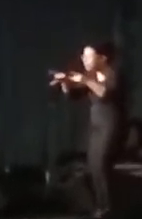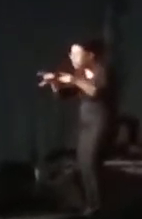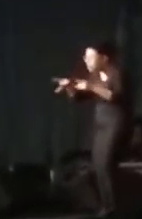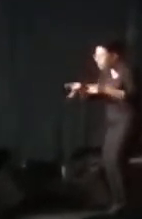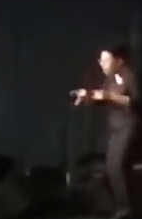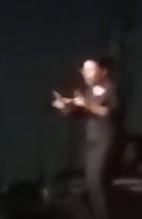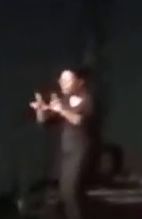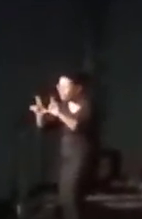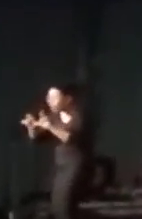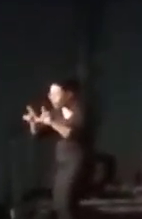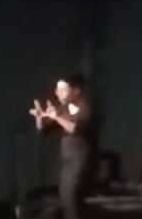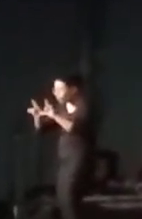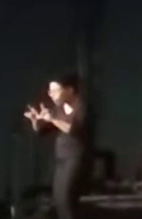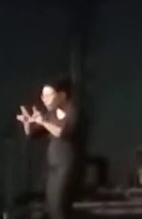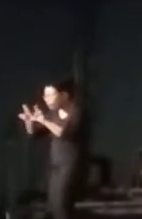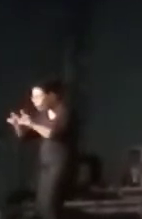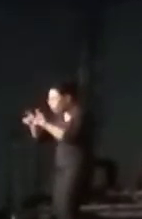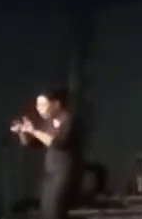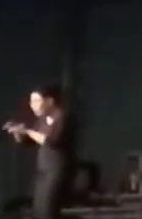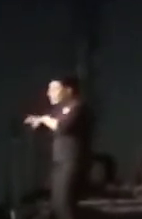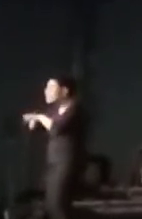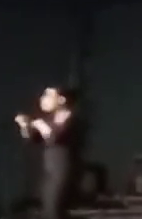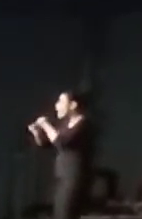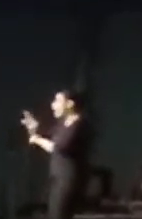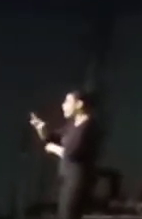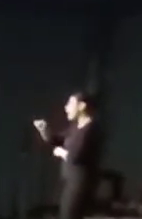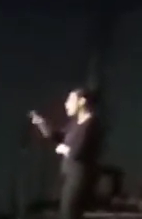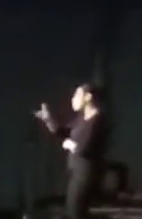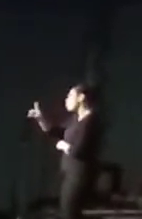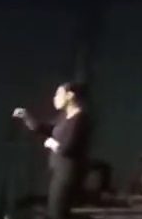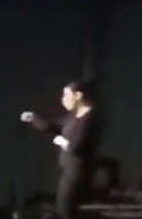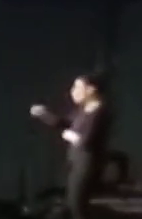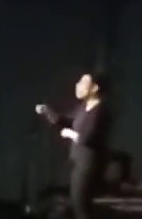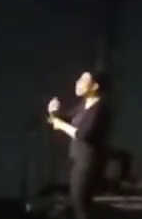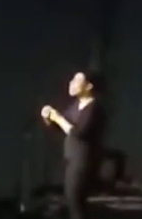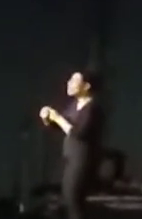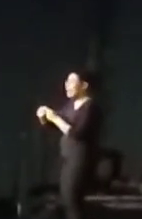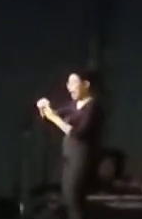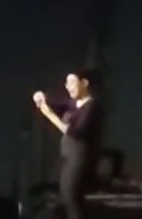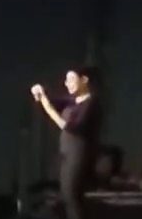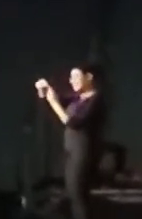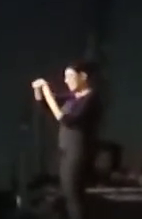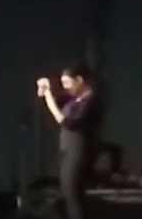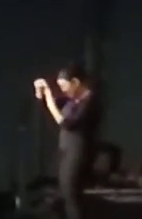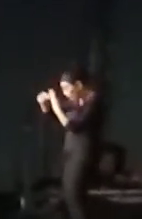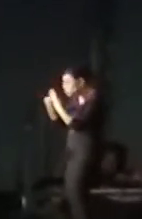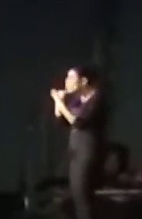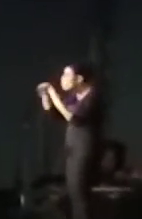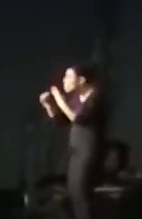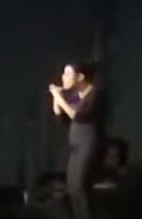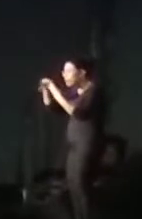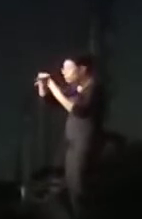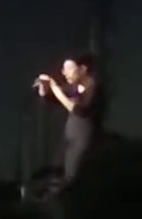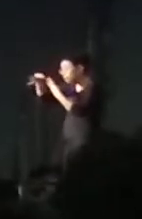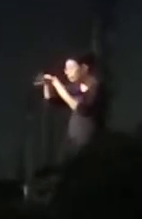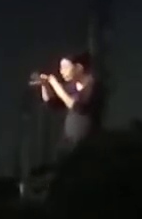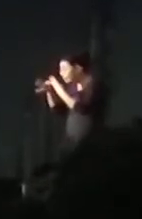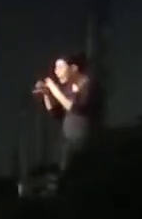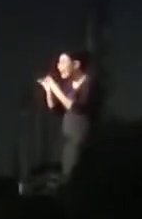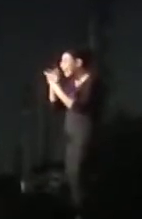Todos os detalhes são fotografados para fazer o laudo, para contrapor as três versões, porque se tiver contradição,